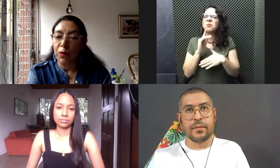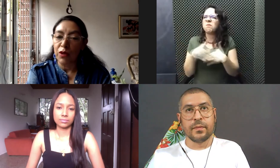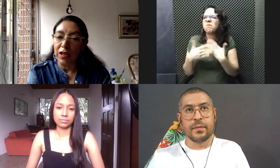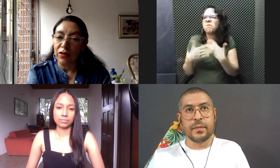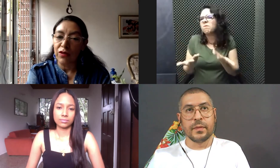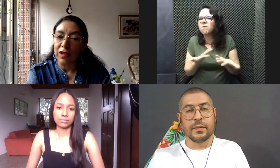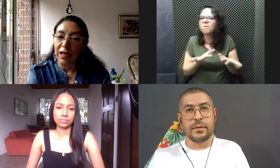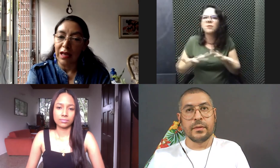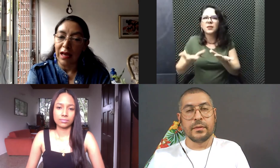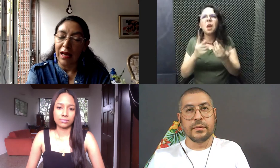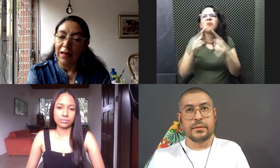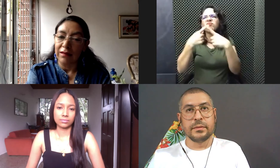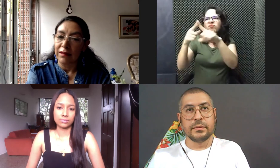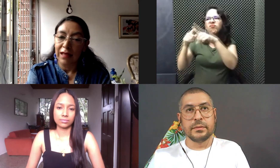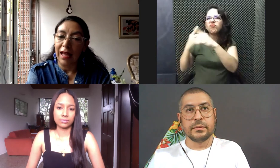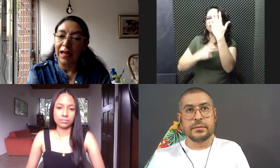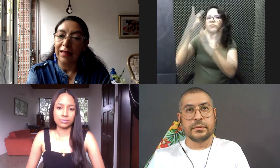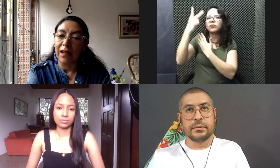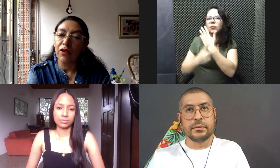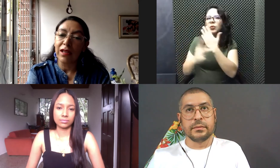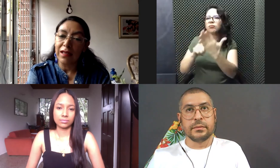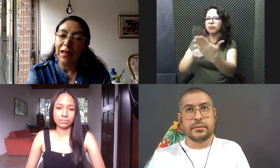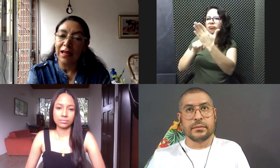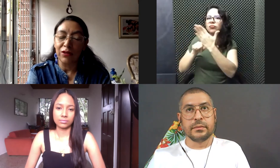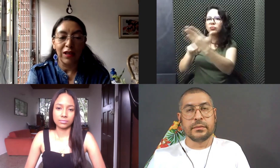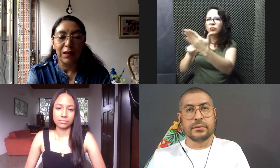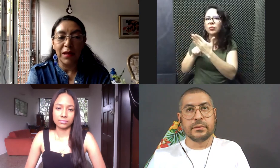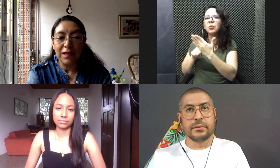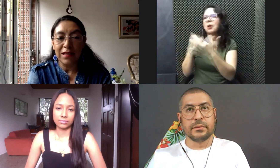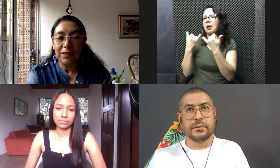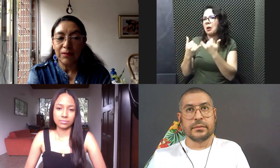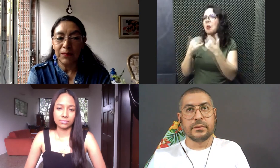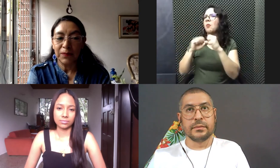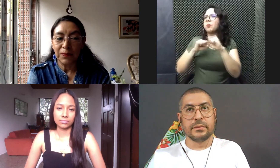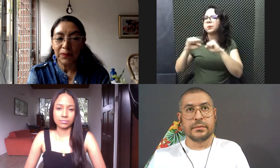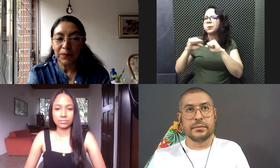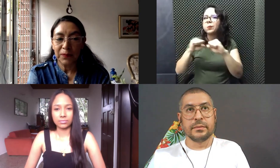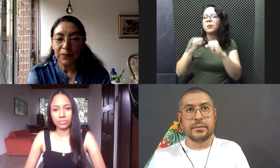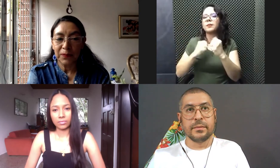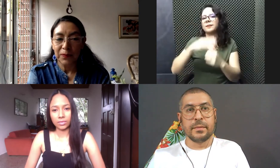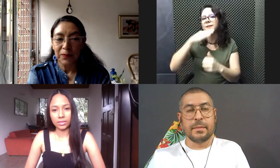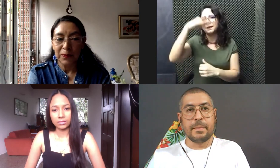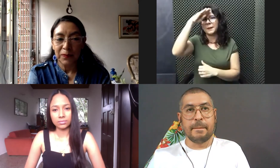algunos proyectos que adelantan hoy en día en la ciudad de Medellín.